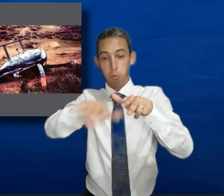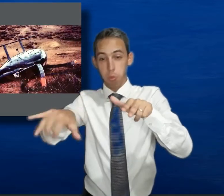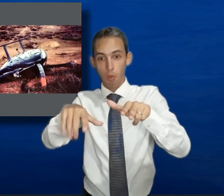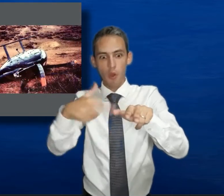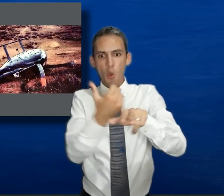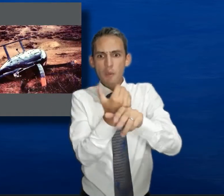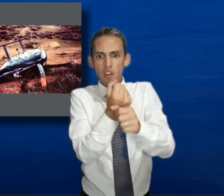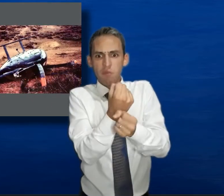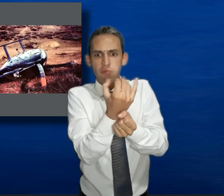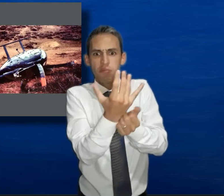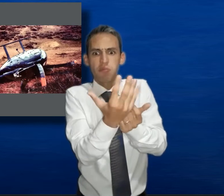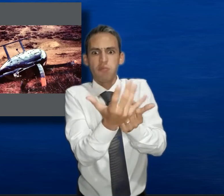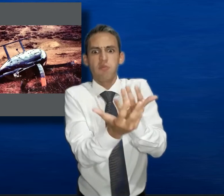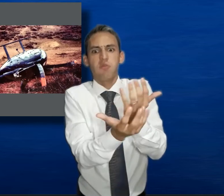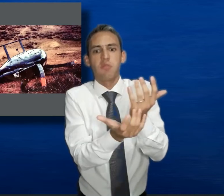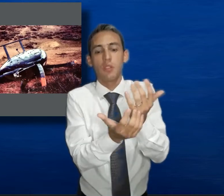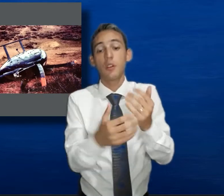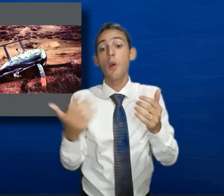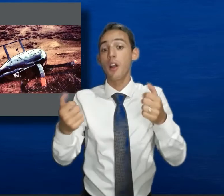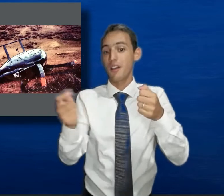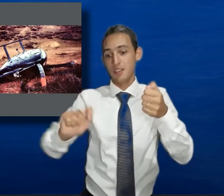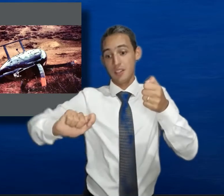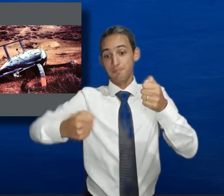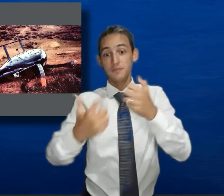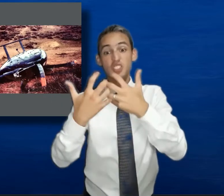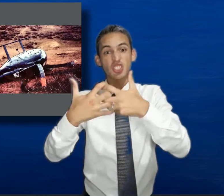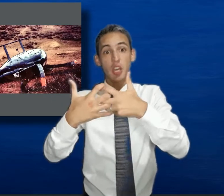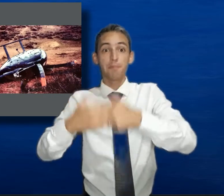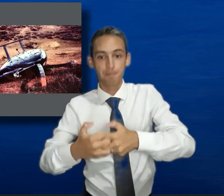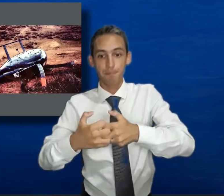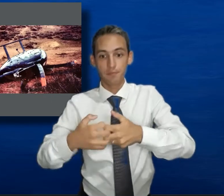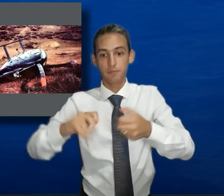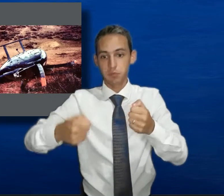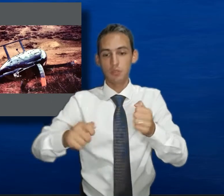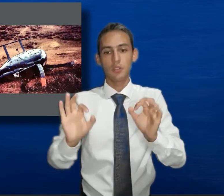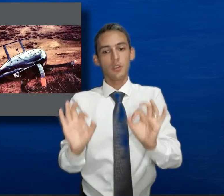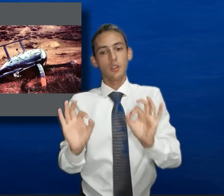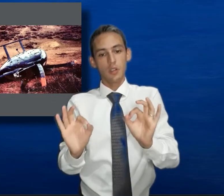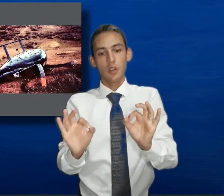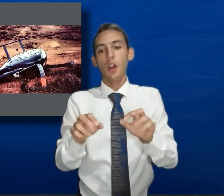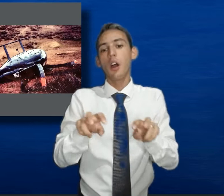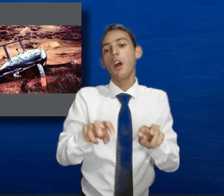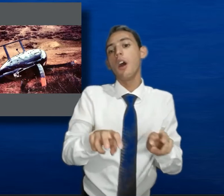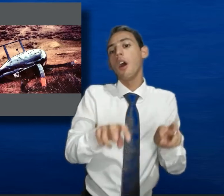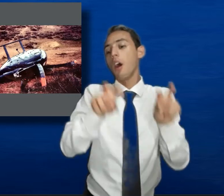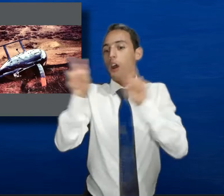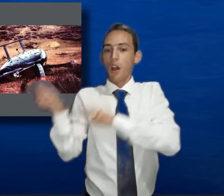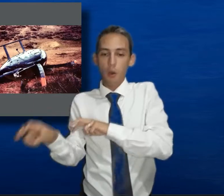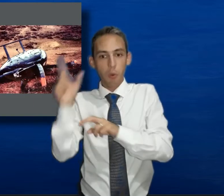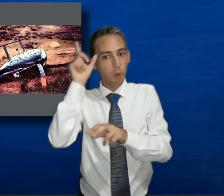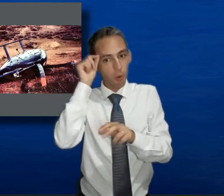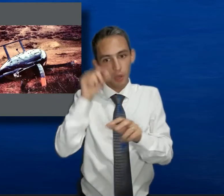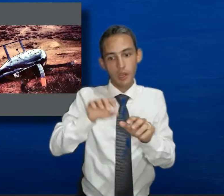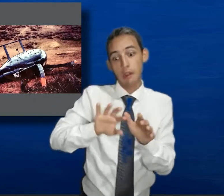Havia combustível vazando e o motor começou a pegar fogo. Mas ele conseguiu desligar o